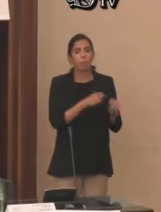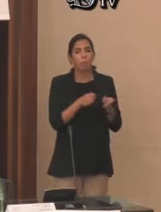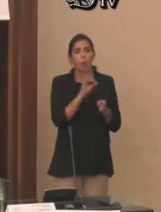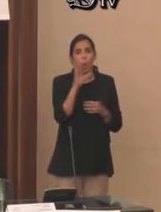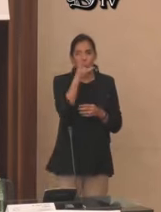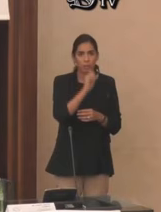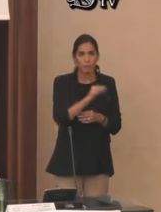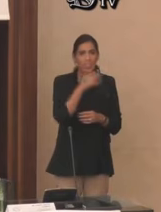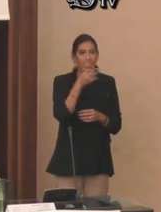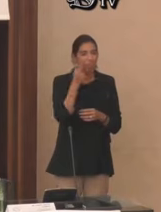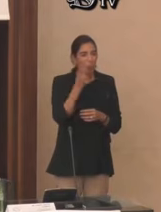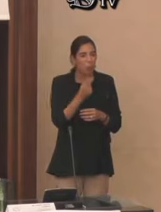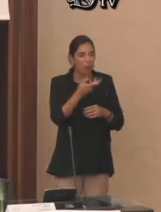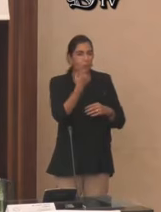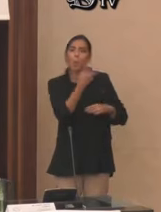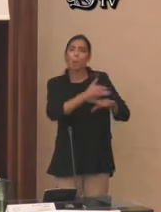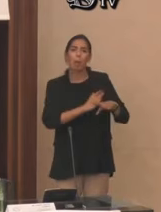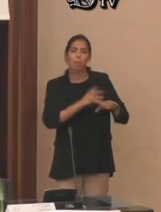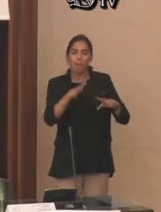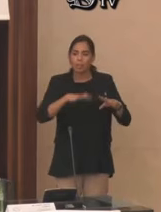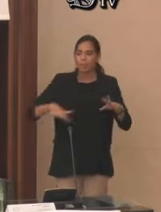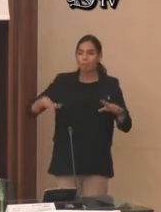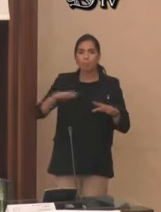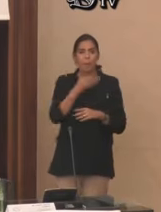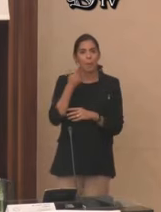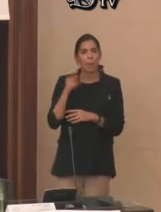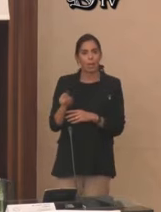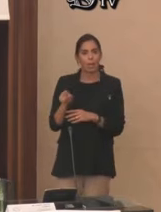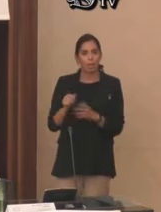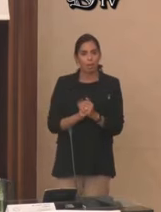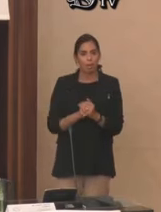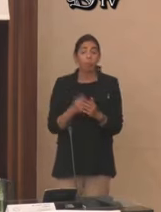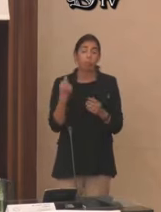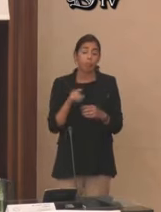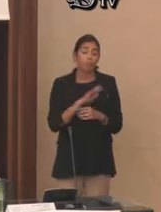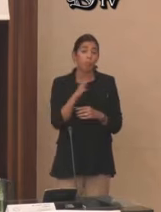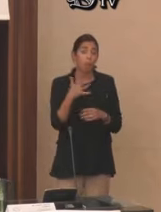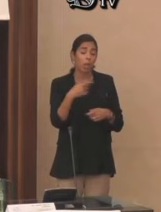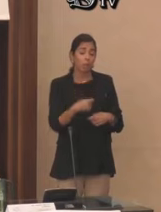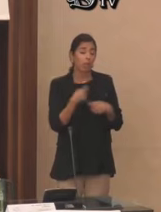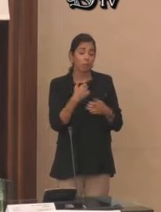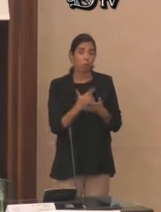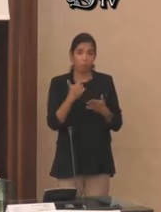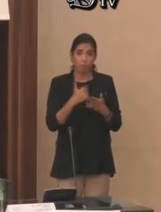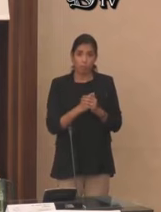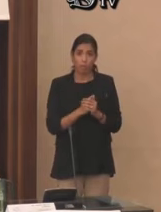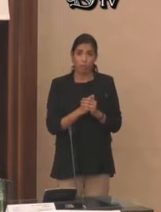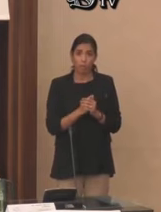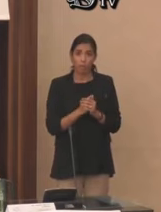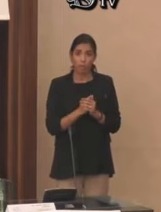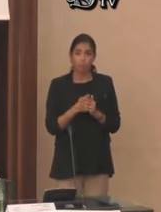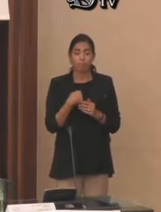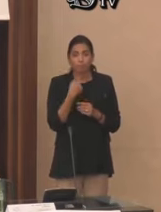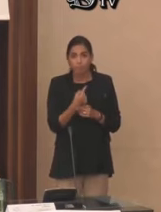realtà, non tutta la realtà. Quindi questo è un altro stimolo importante. Devo dire che la caratteristica